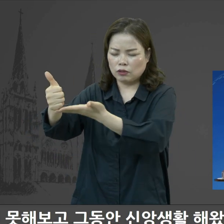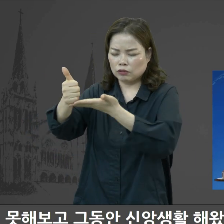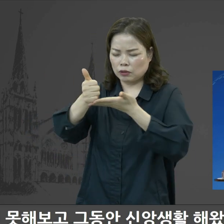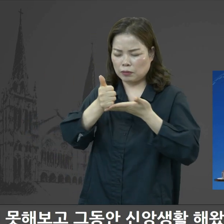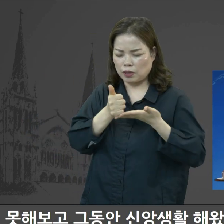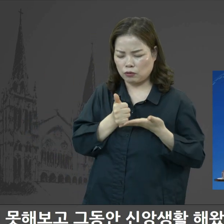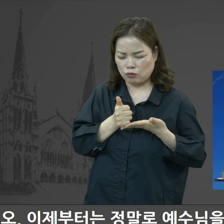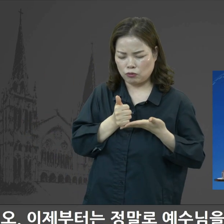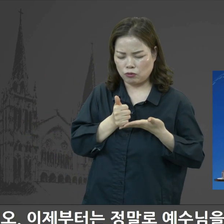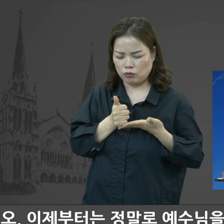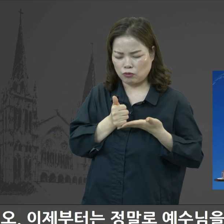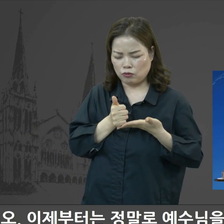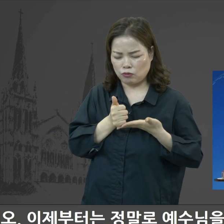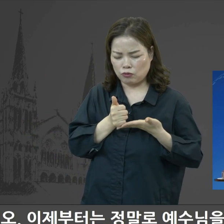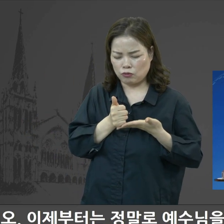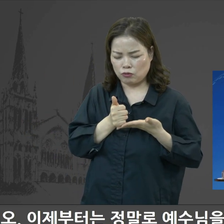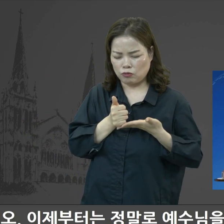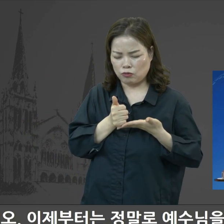영접하고